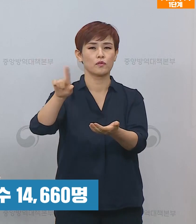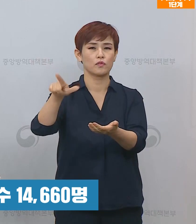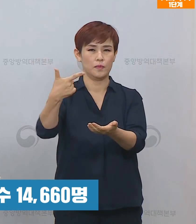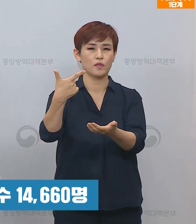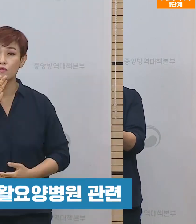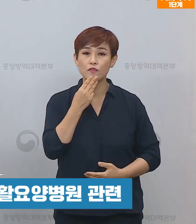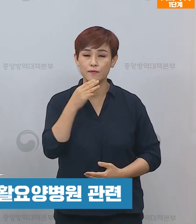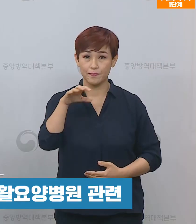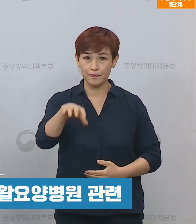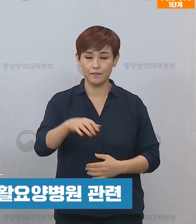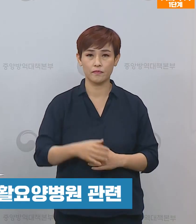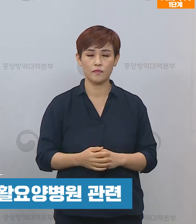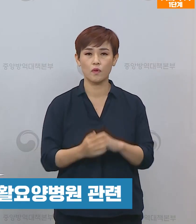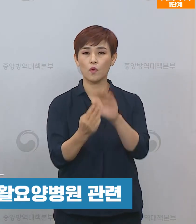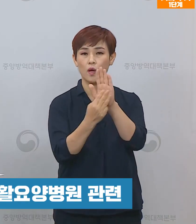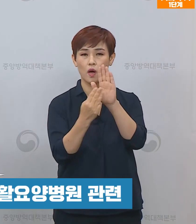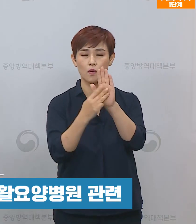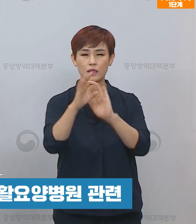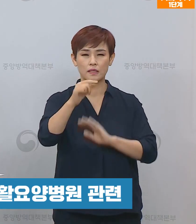14,660명입니다. 관악구